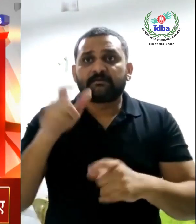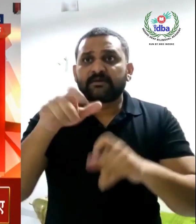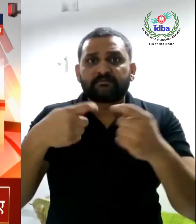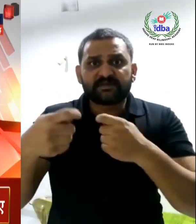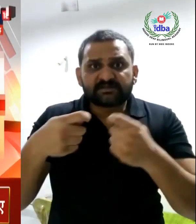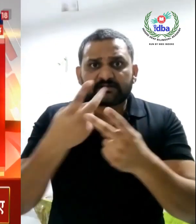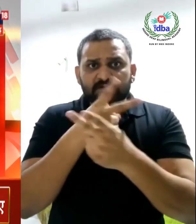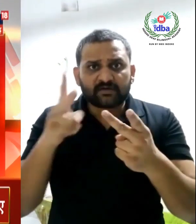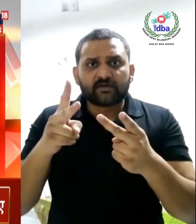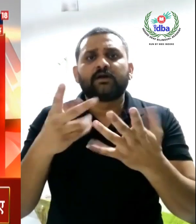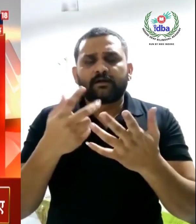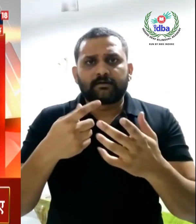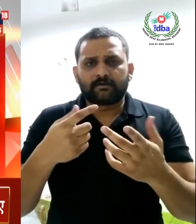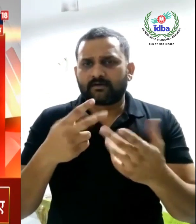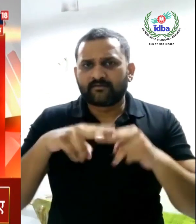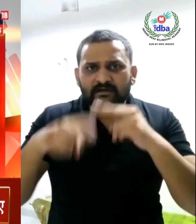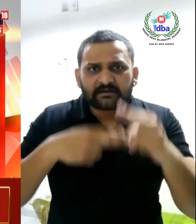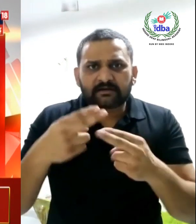उद्योगों एवं व्यवसायों को, व्यापार को